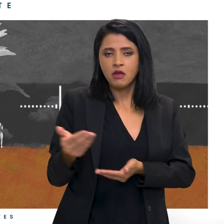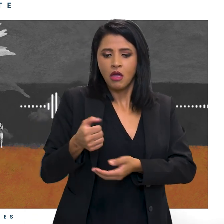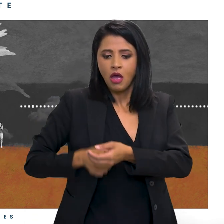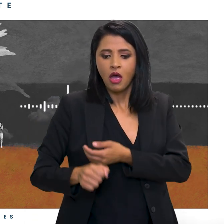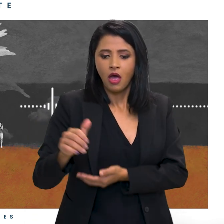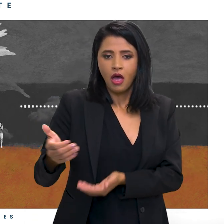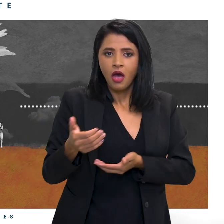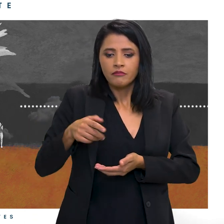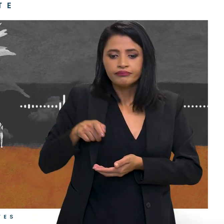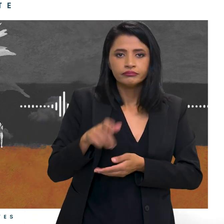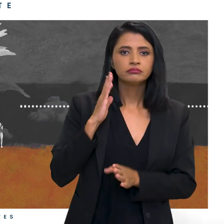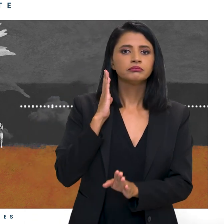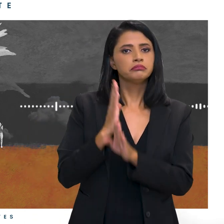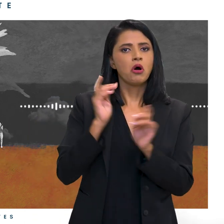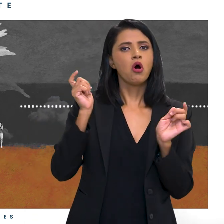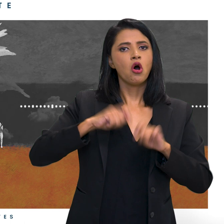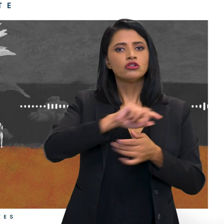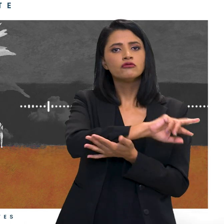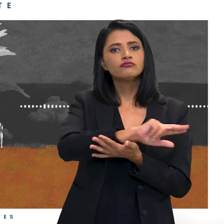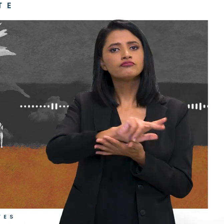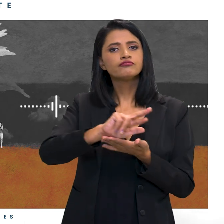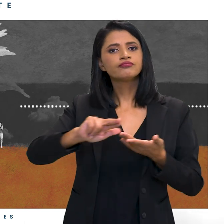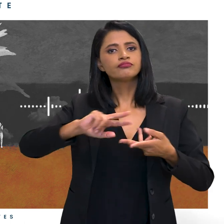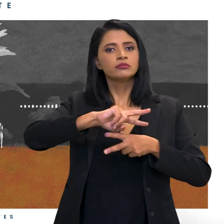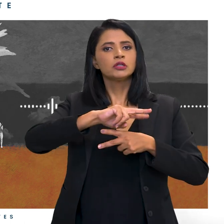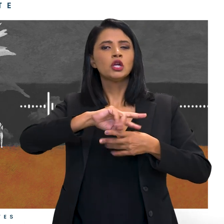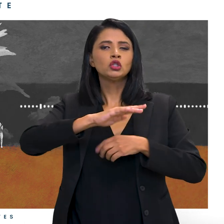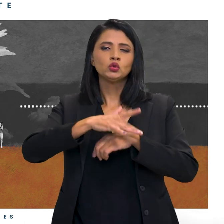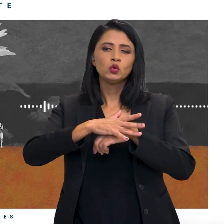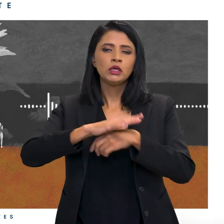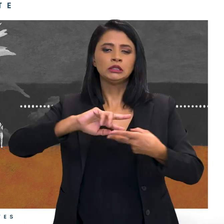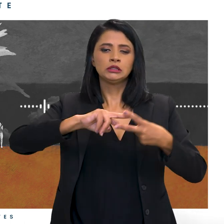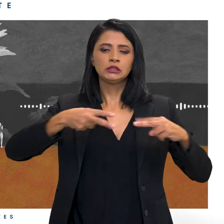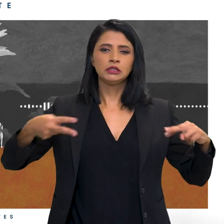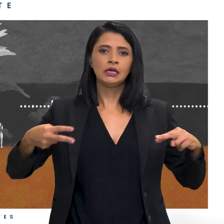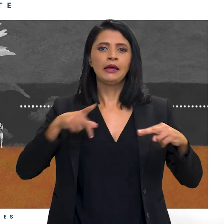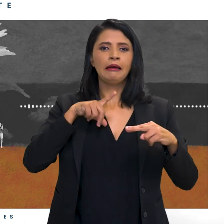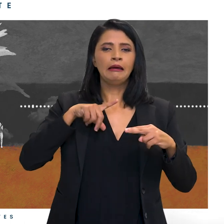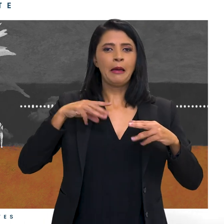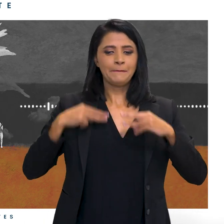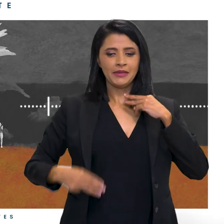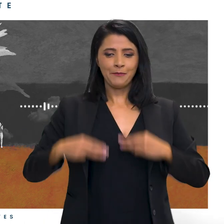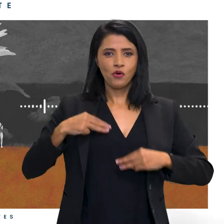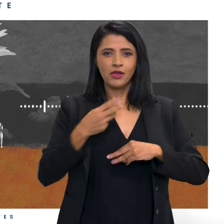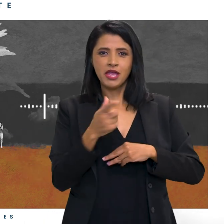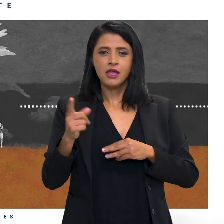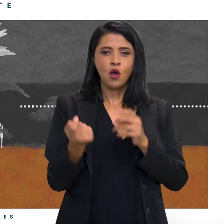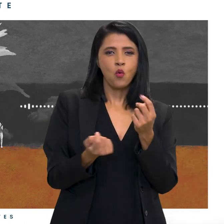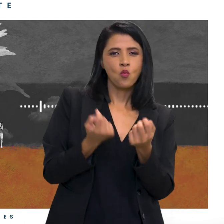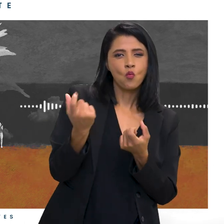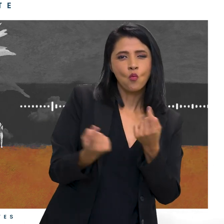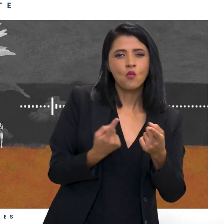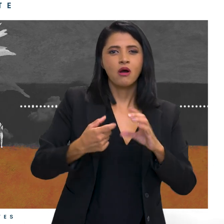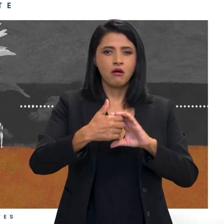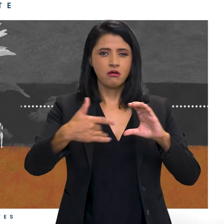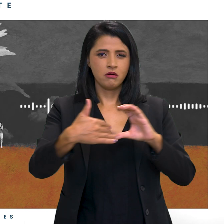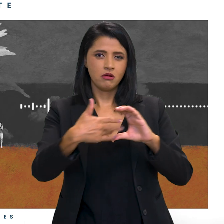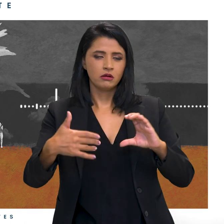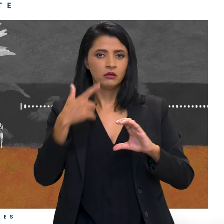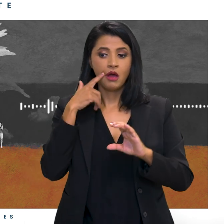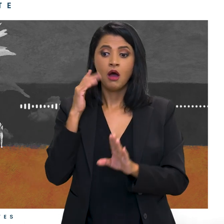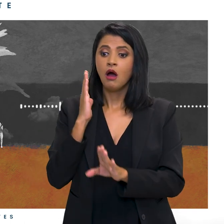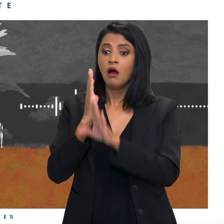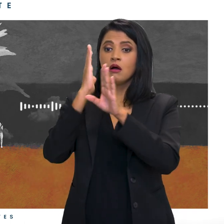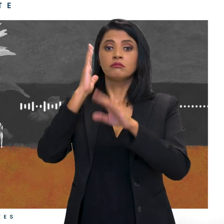de recém-nascidos e ele é capaz de detectar várias doenças genéticas, metabólicas e, entre elas, algumas que são raras.